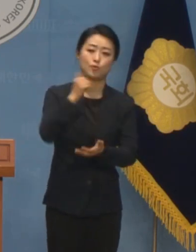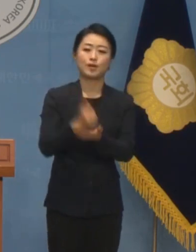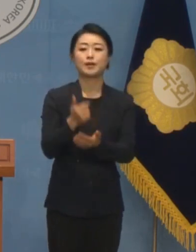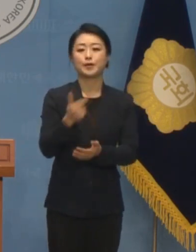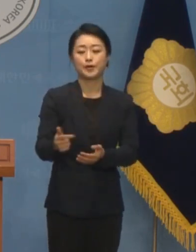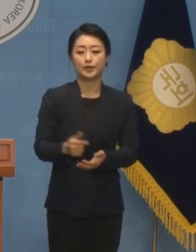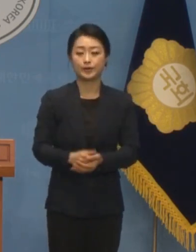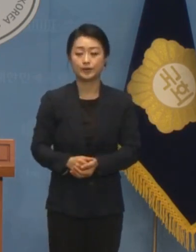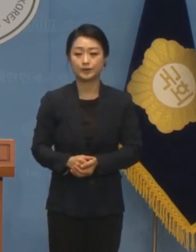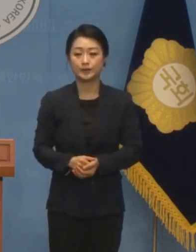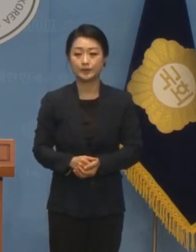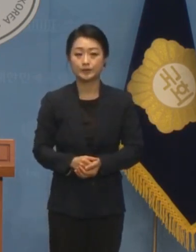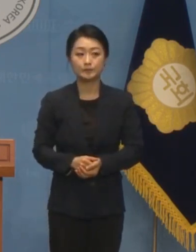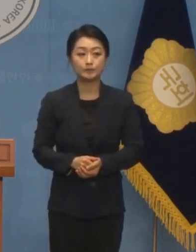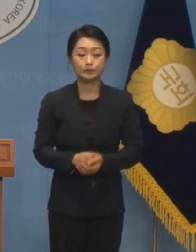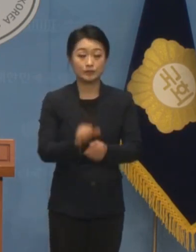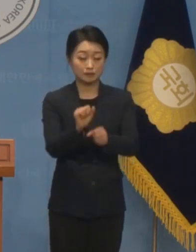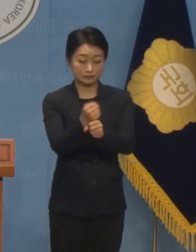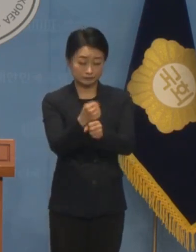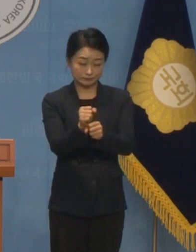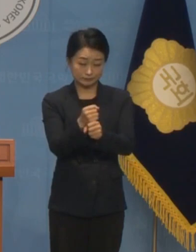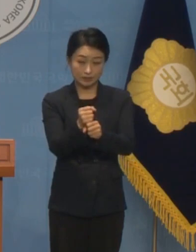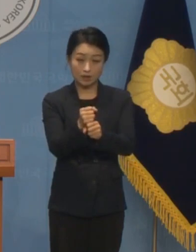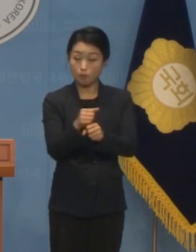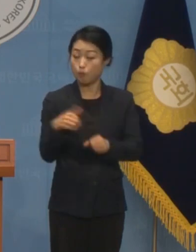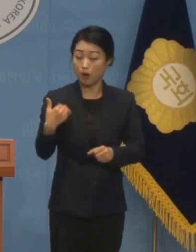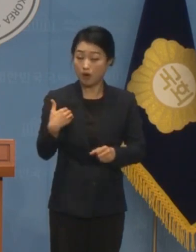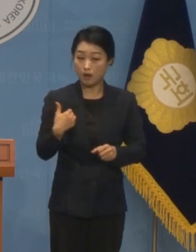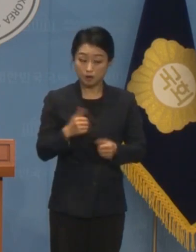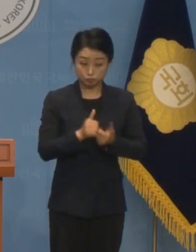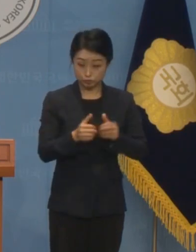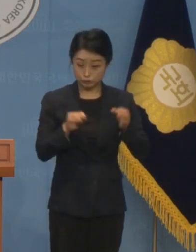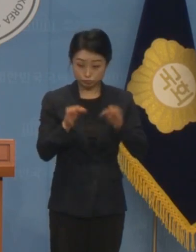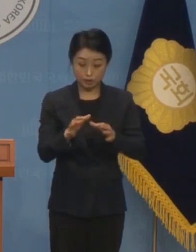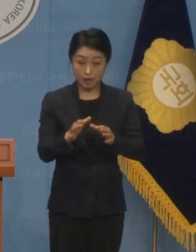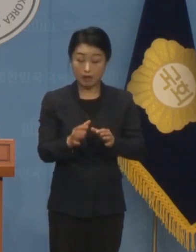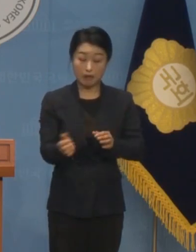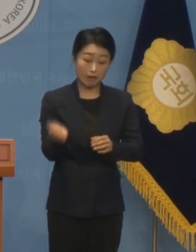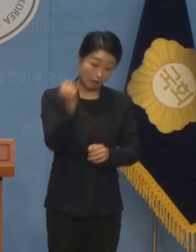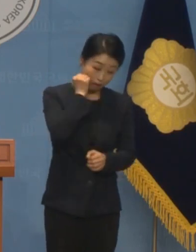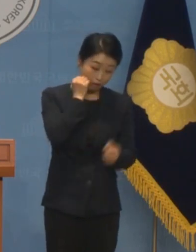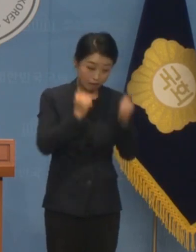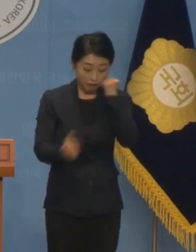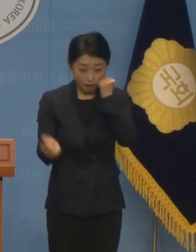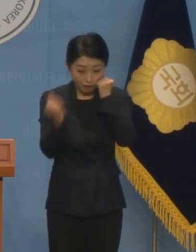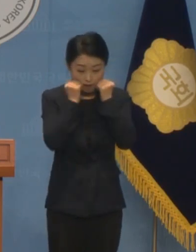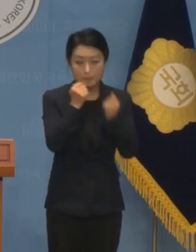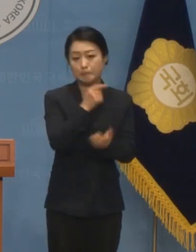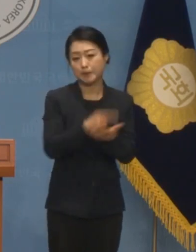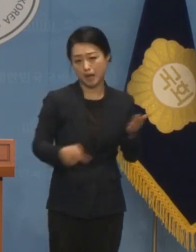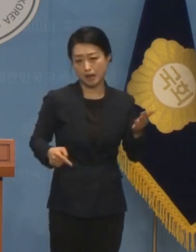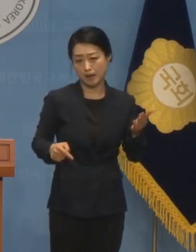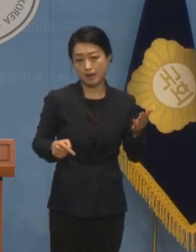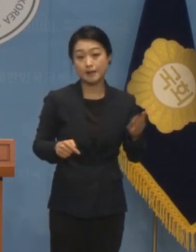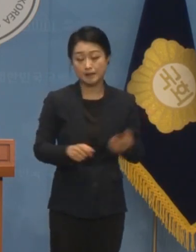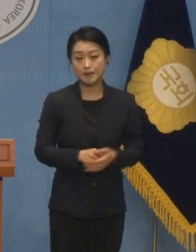범죄입니다. 조작 사실을 모르는 투자자들은 속수무책으로 당할 수밖에 없습니다.